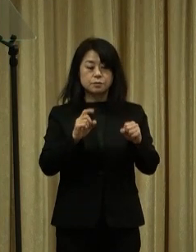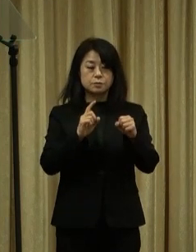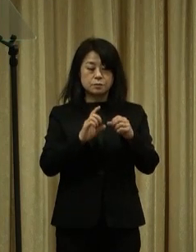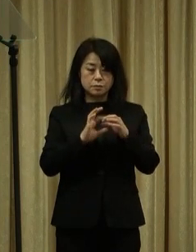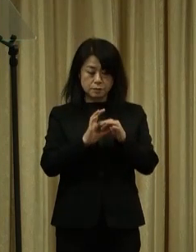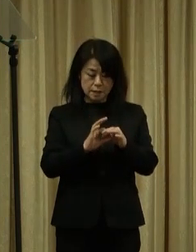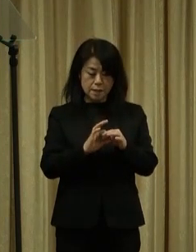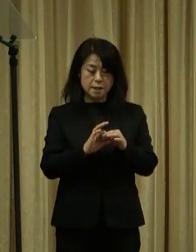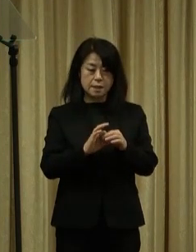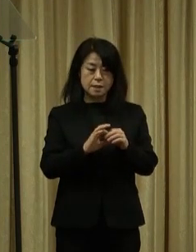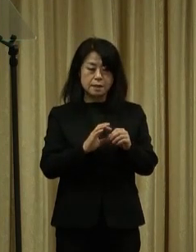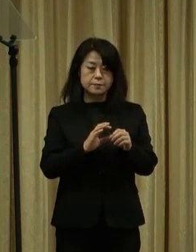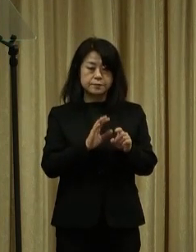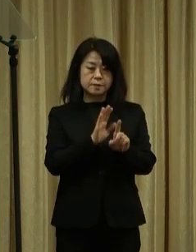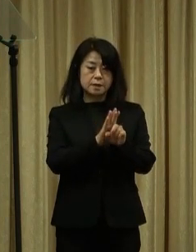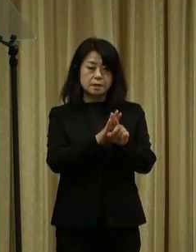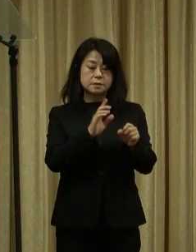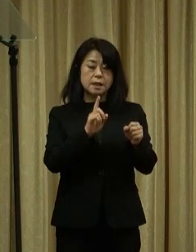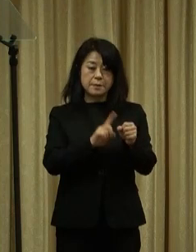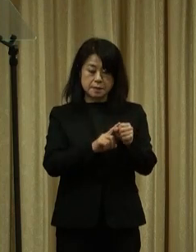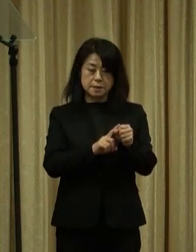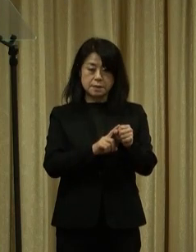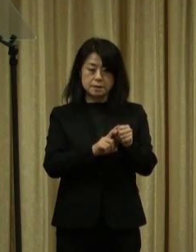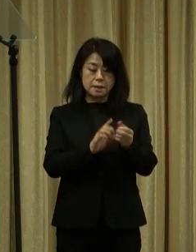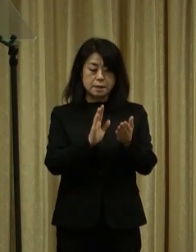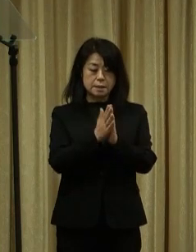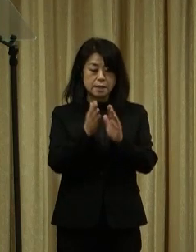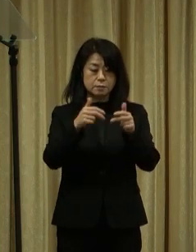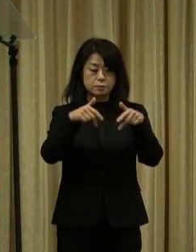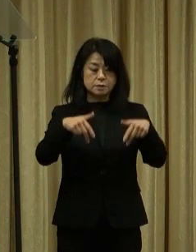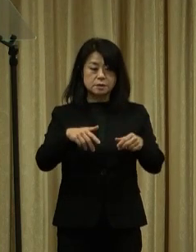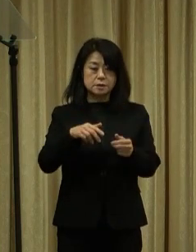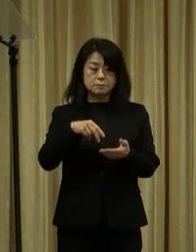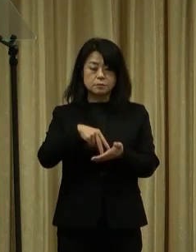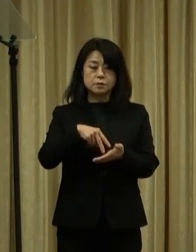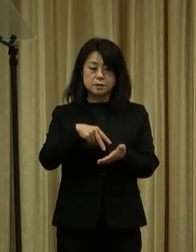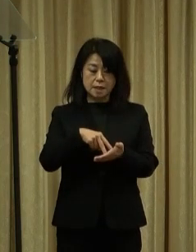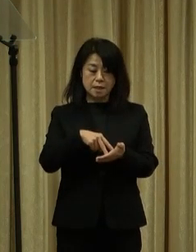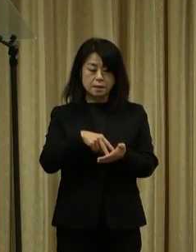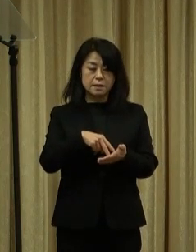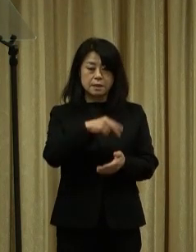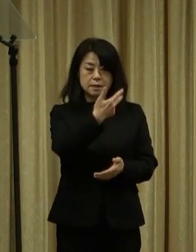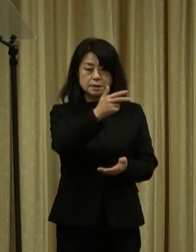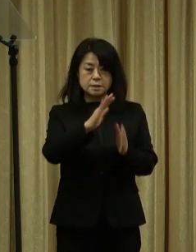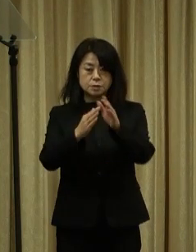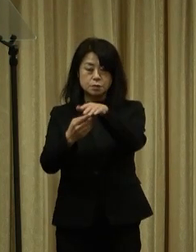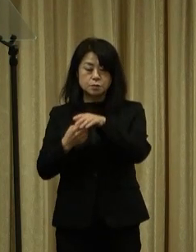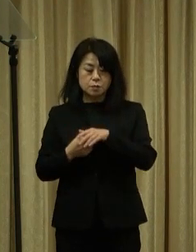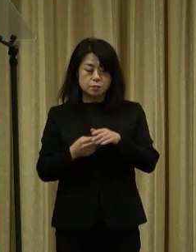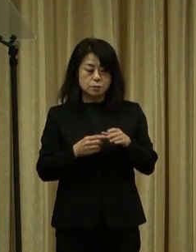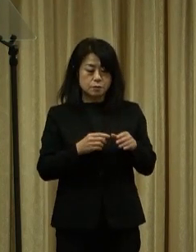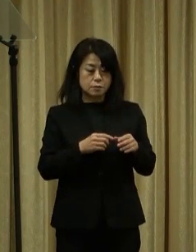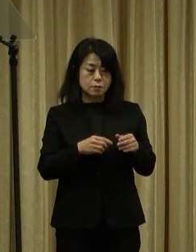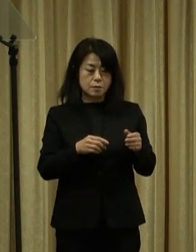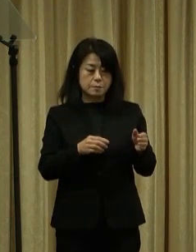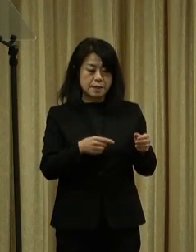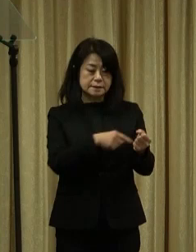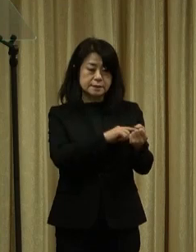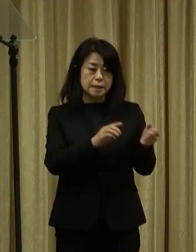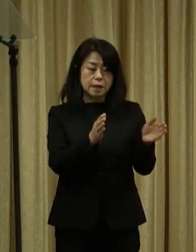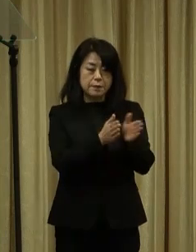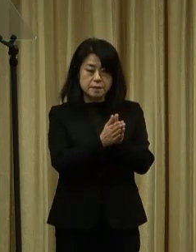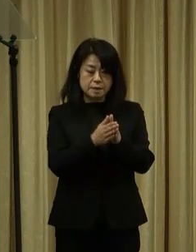ね、県のこれスキームとして、これを市町村とも力を合わせてまた国のお